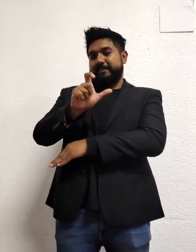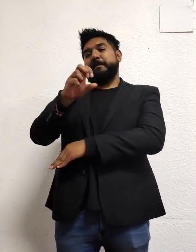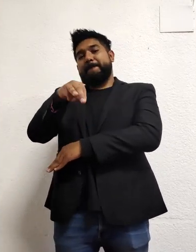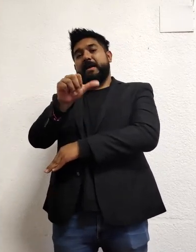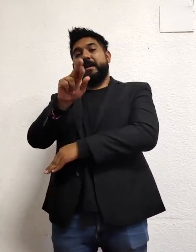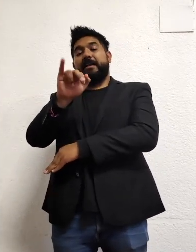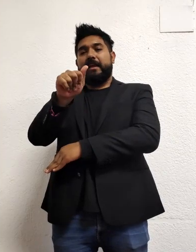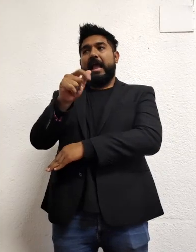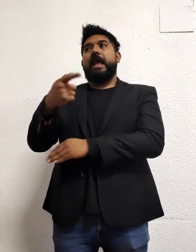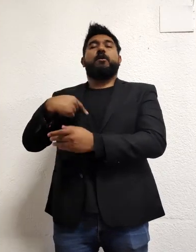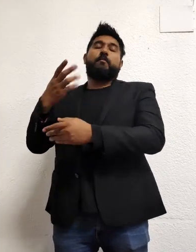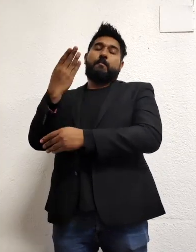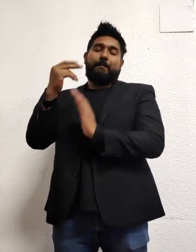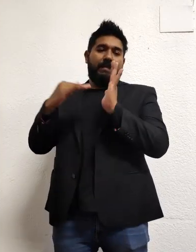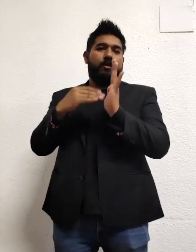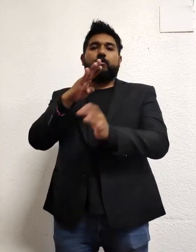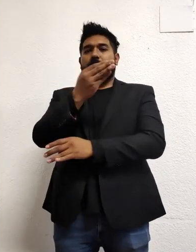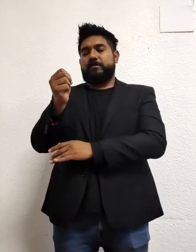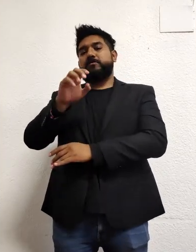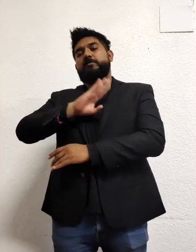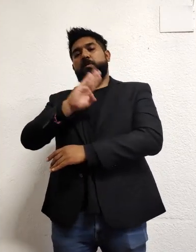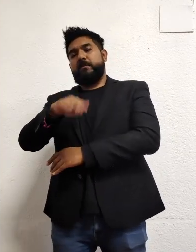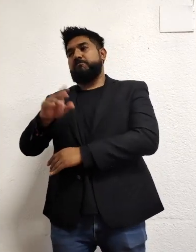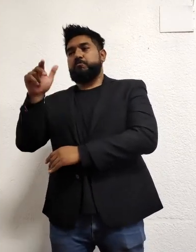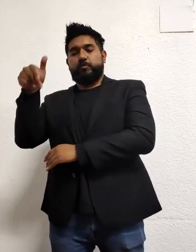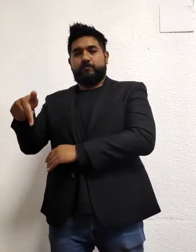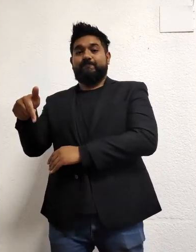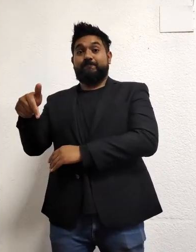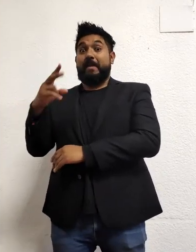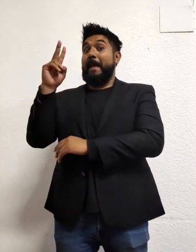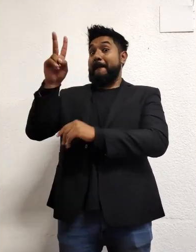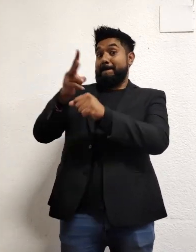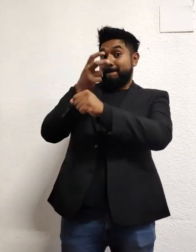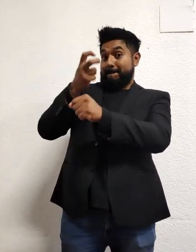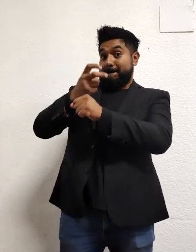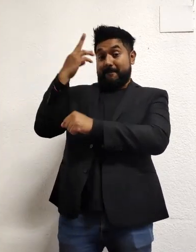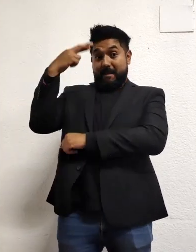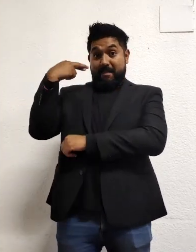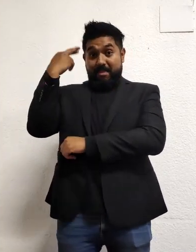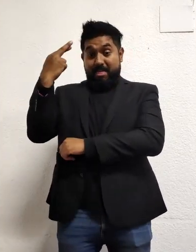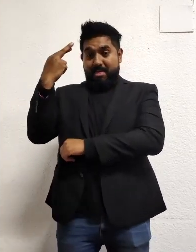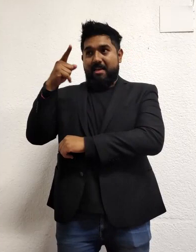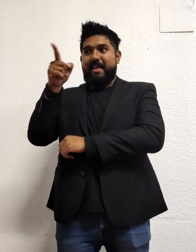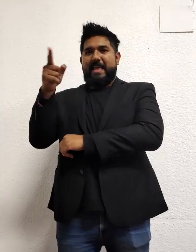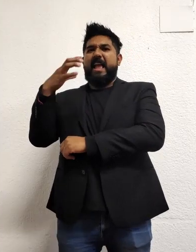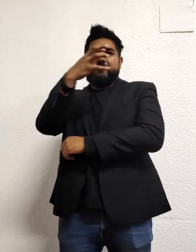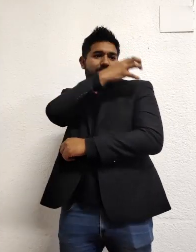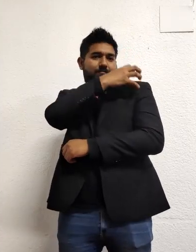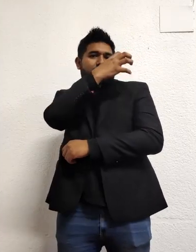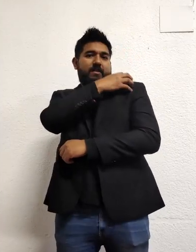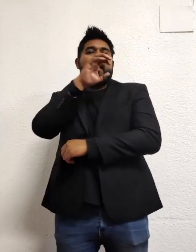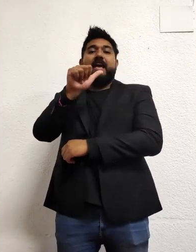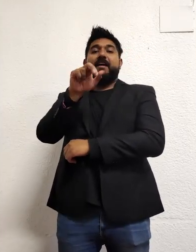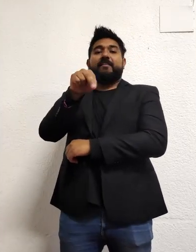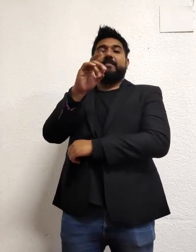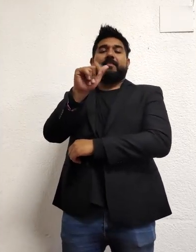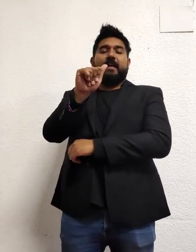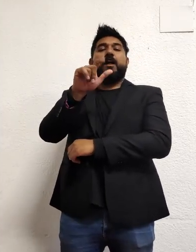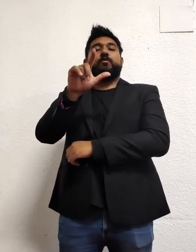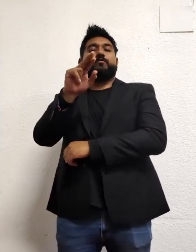en 1750 y muerto en 1828, virrey español de México y capitán general